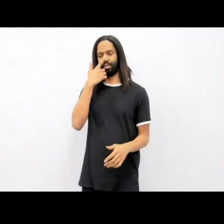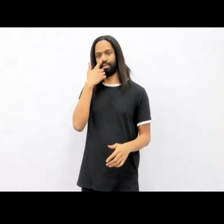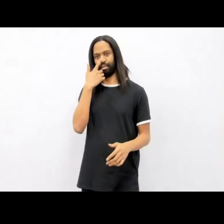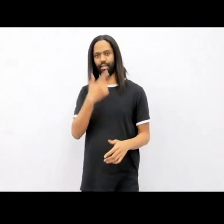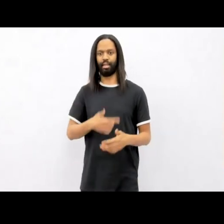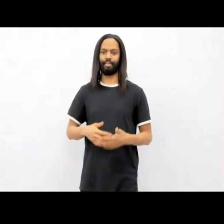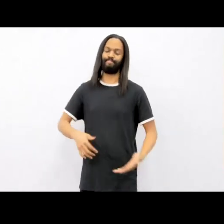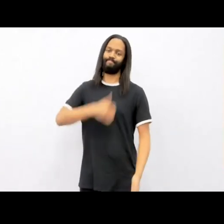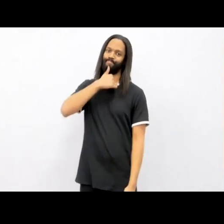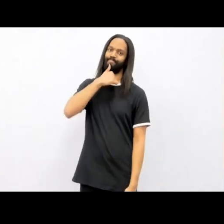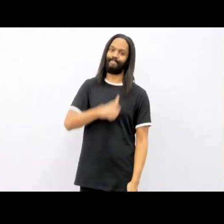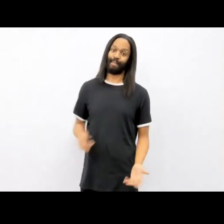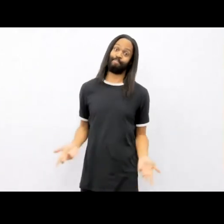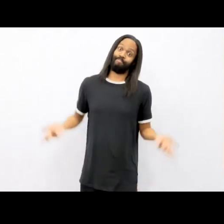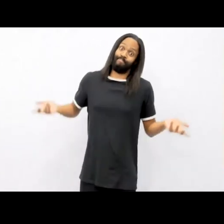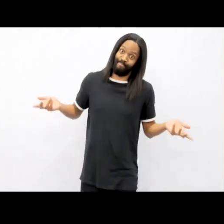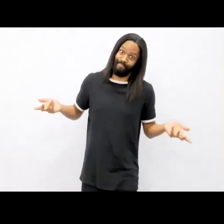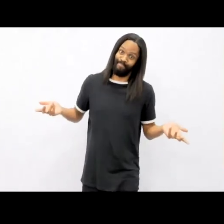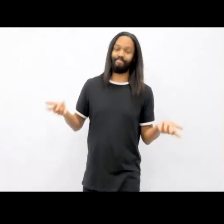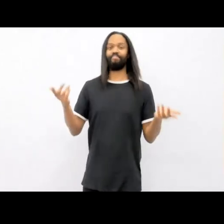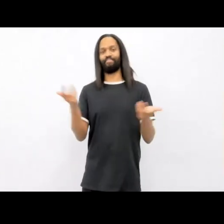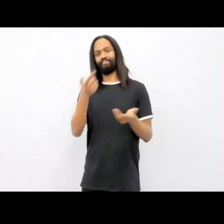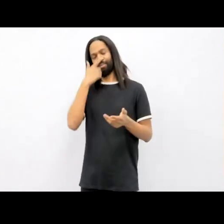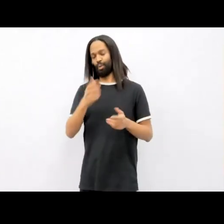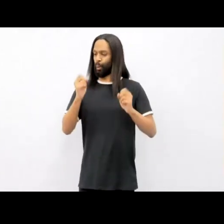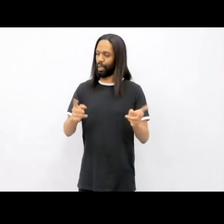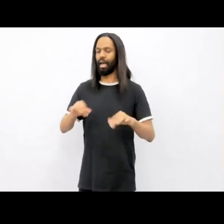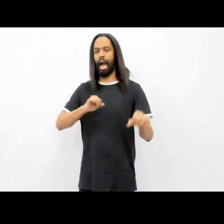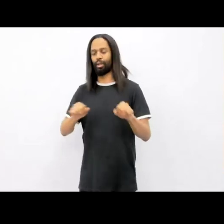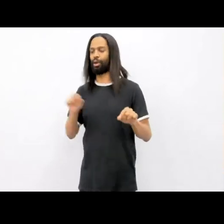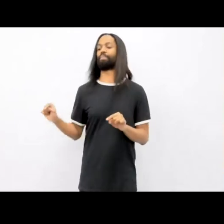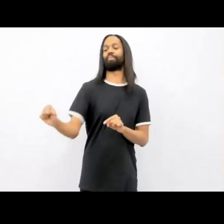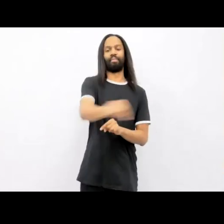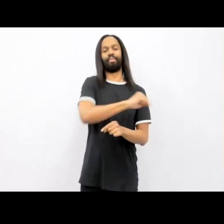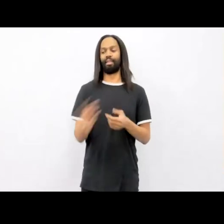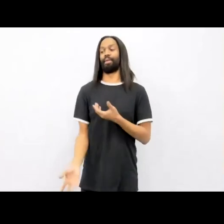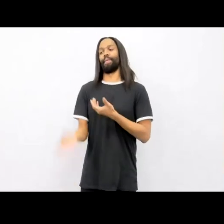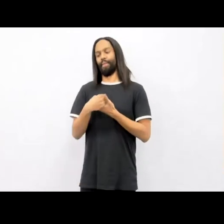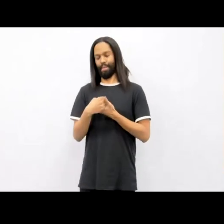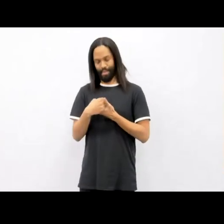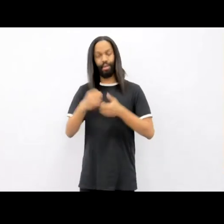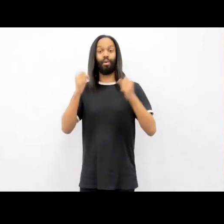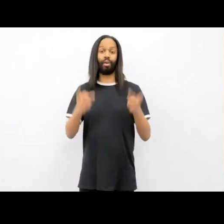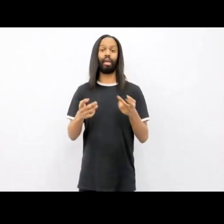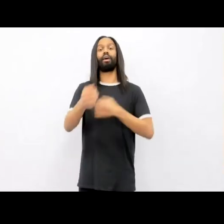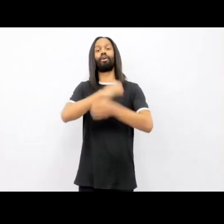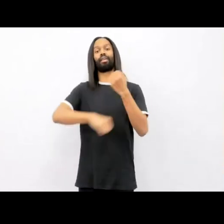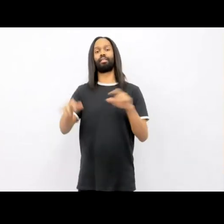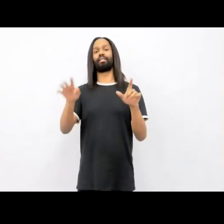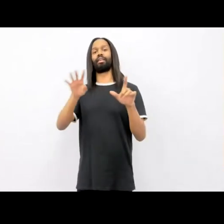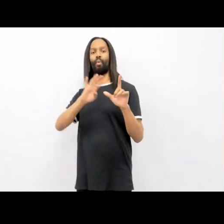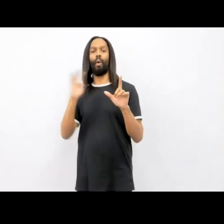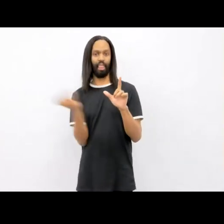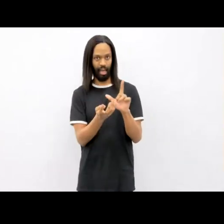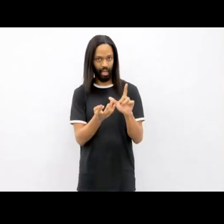cœur en organisant, et j'en remercie l'ensemble des acteurs, cette étape par webinaire et qui